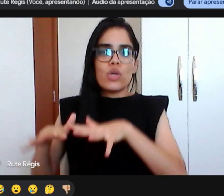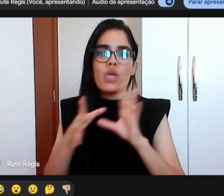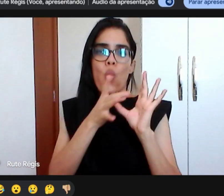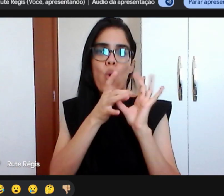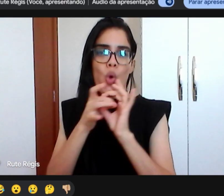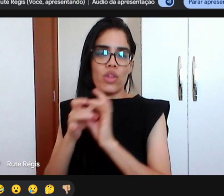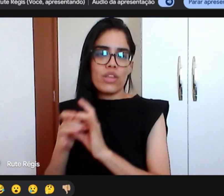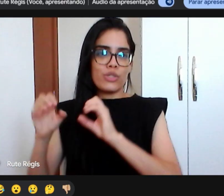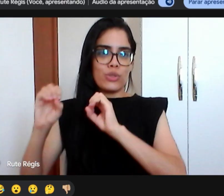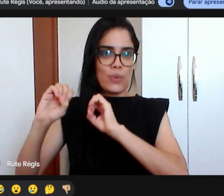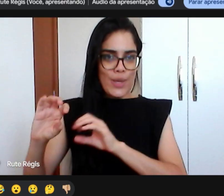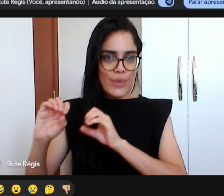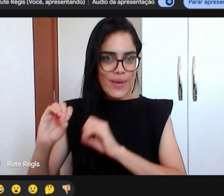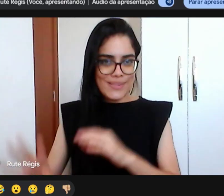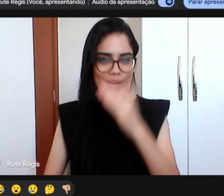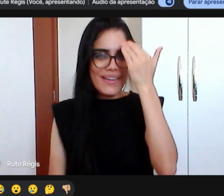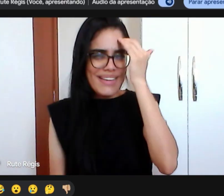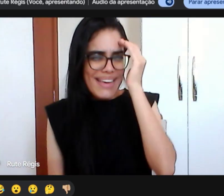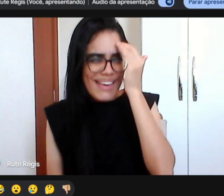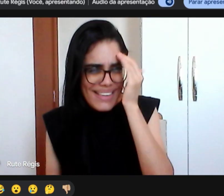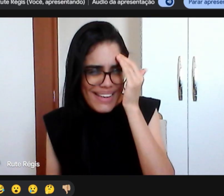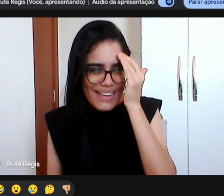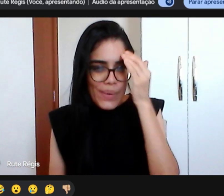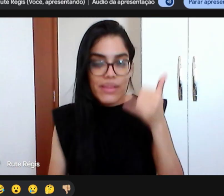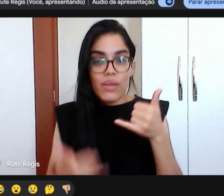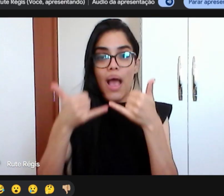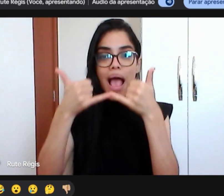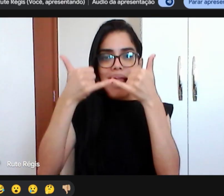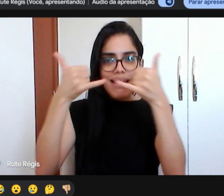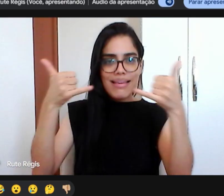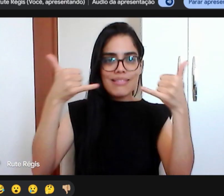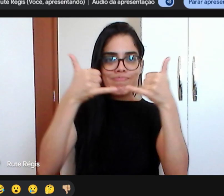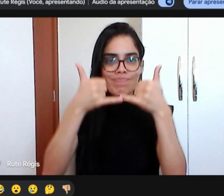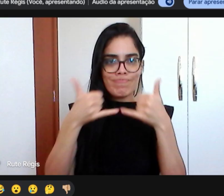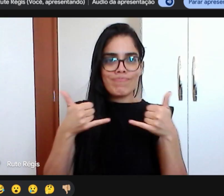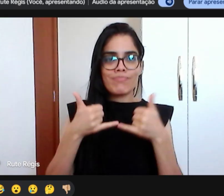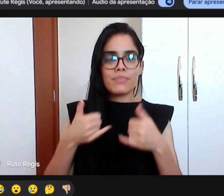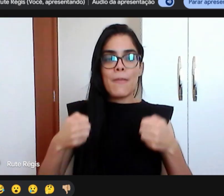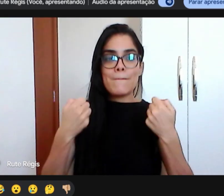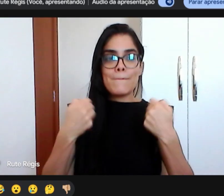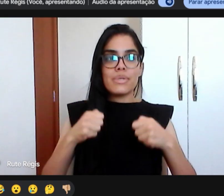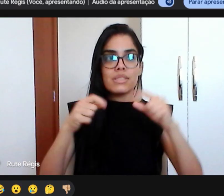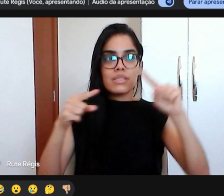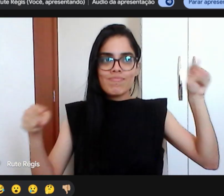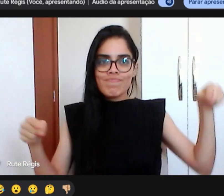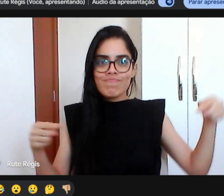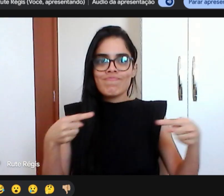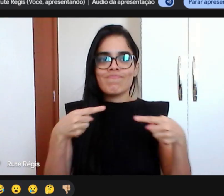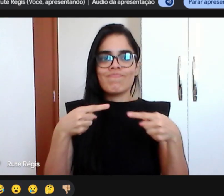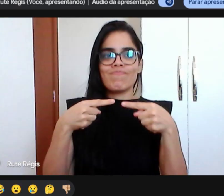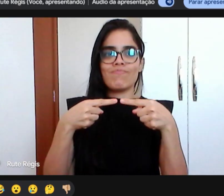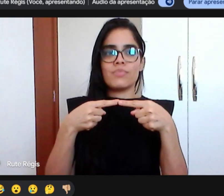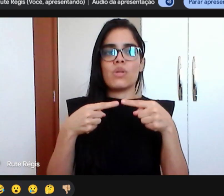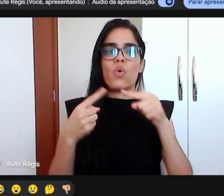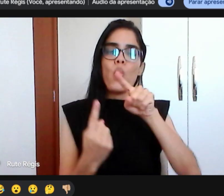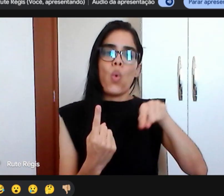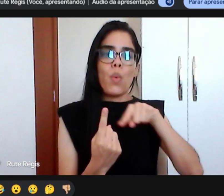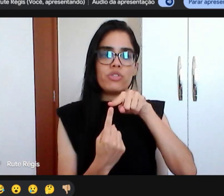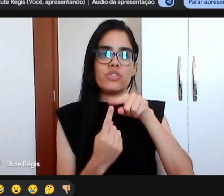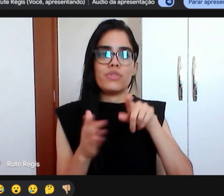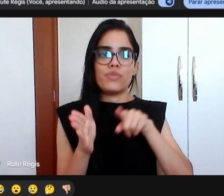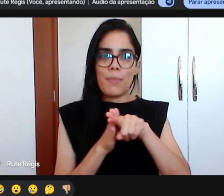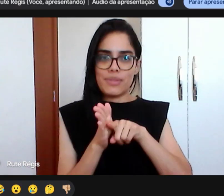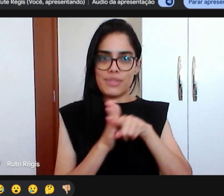pesquisa de inclusão no contexto educacional. Entenderam? Então, cada linha de pesquisa, ela